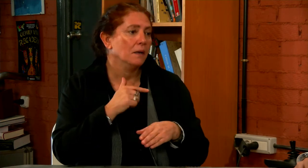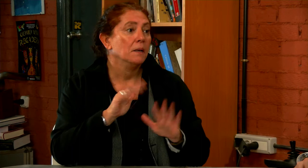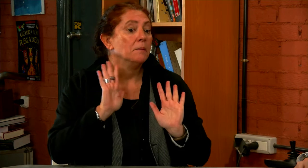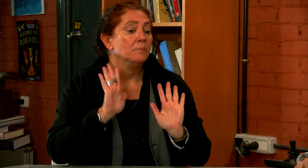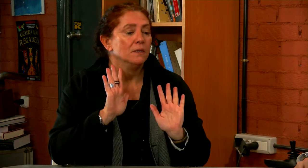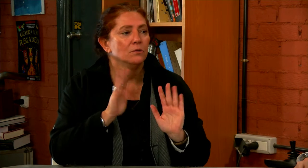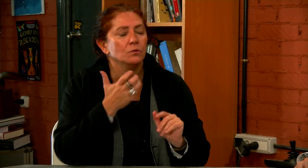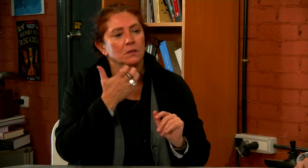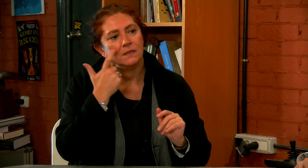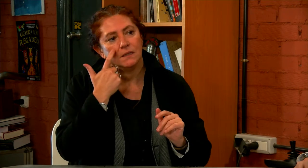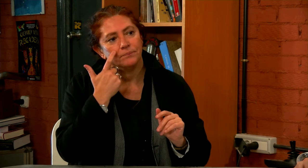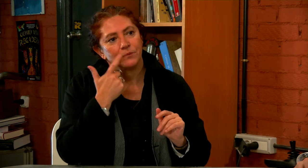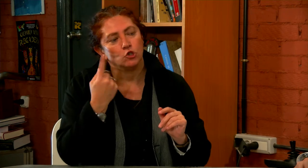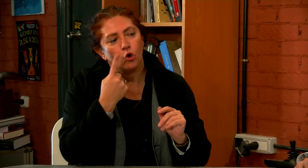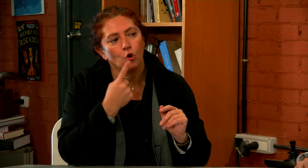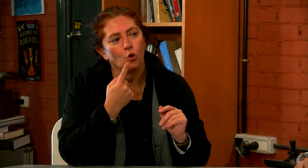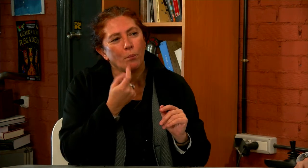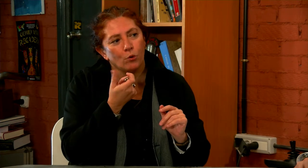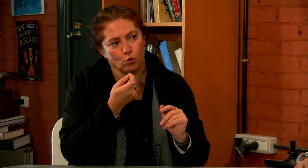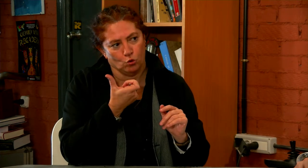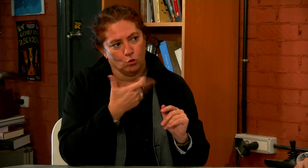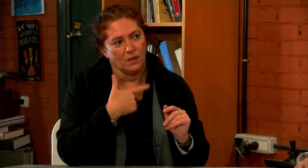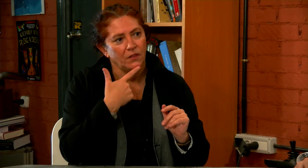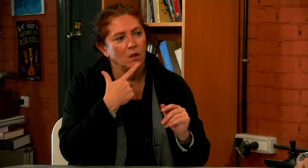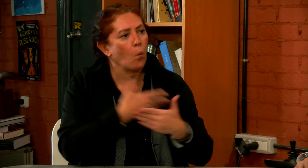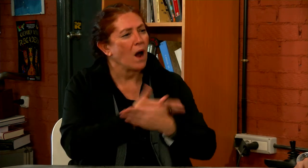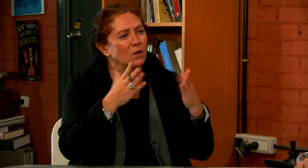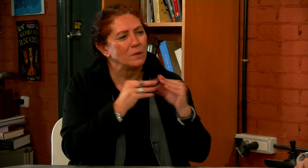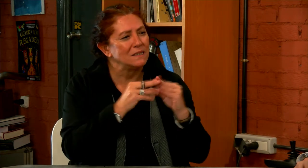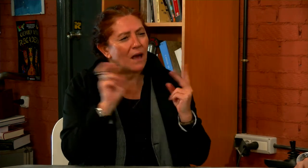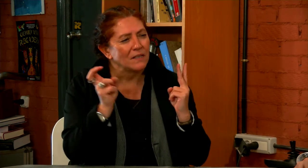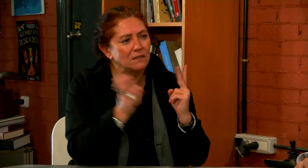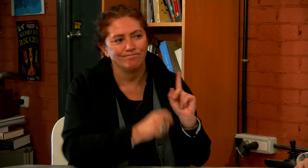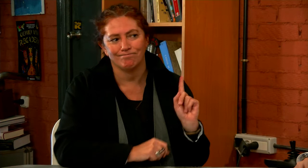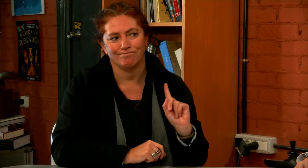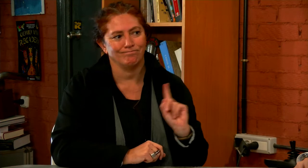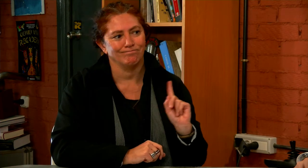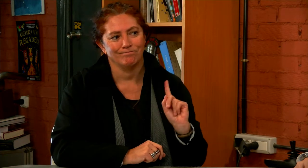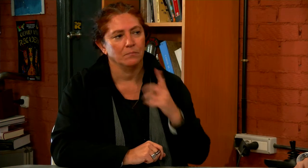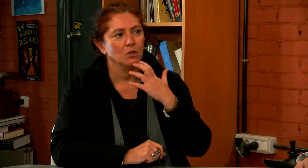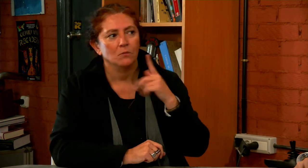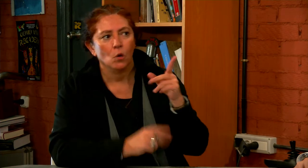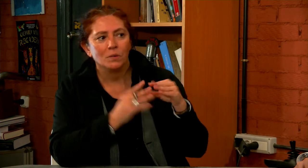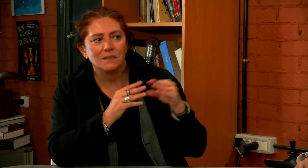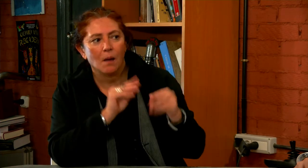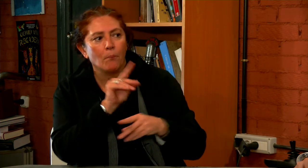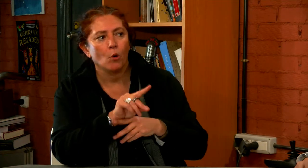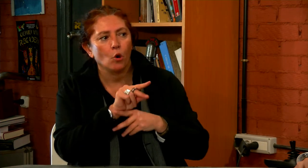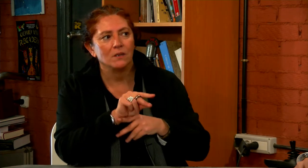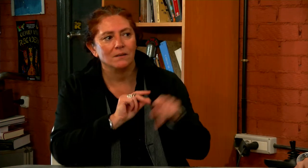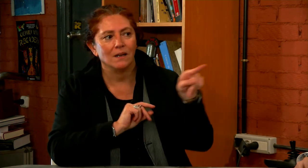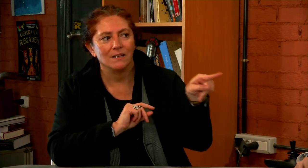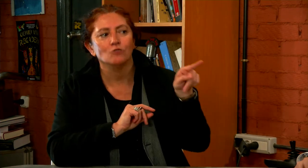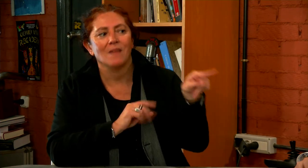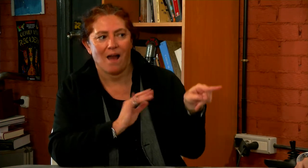porque para la universidad hay quien se encarga de gestionarlo, la propia universidad. Entonces, pero no todas las universidades lo tienen.